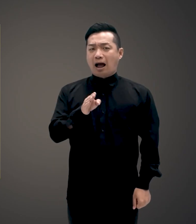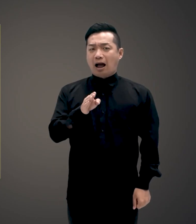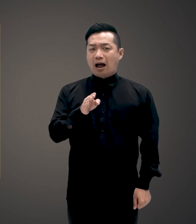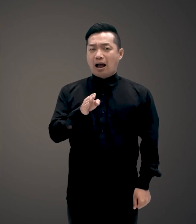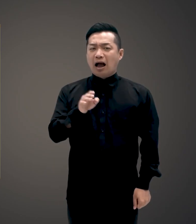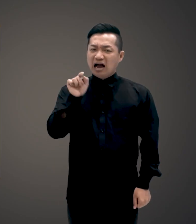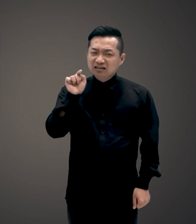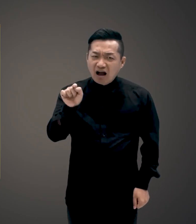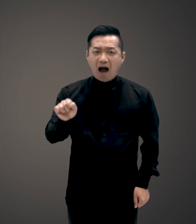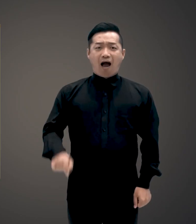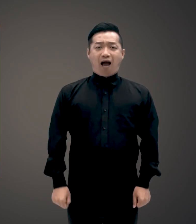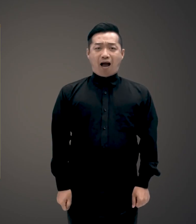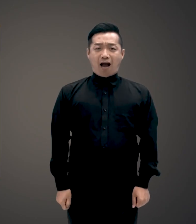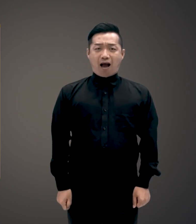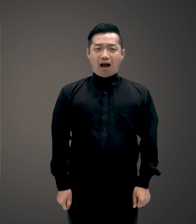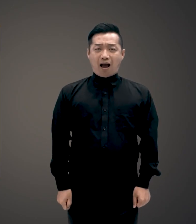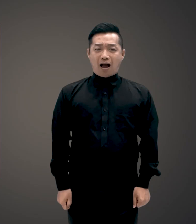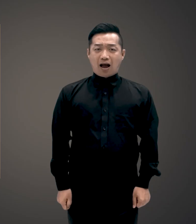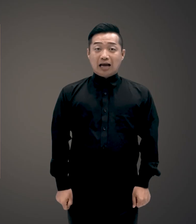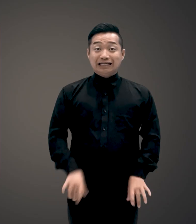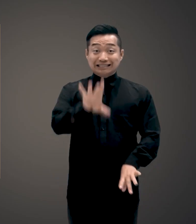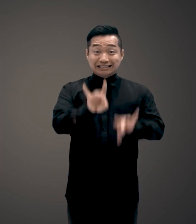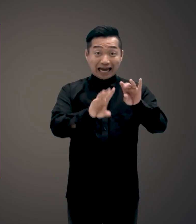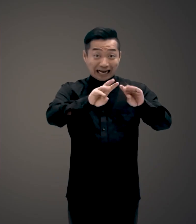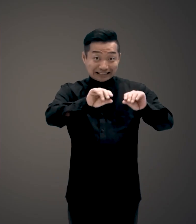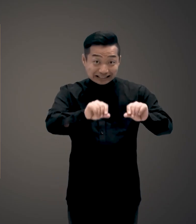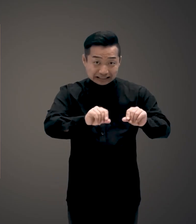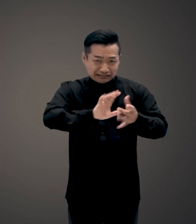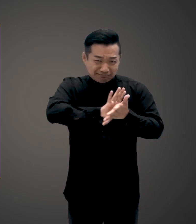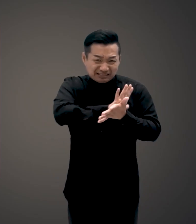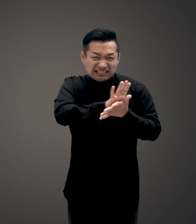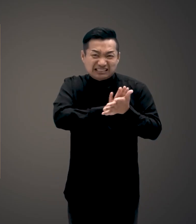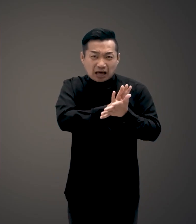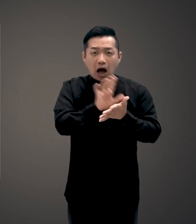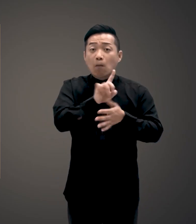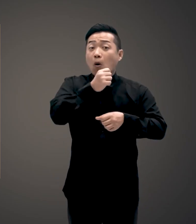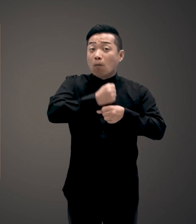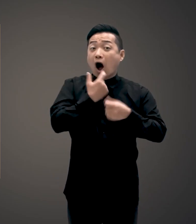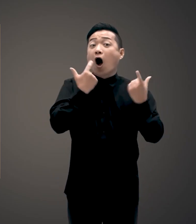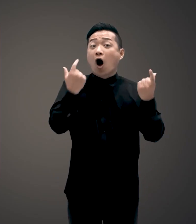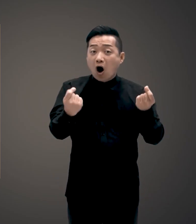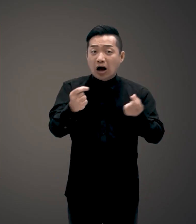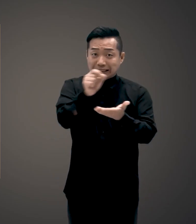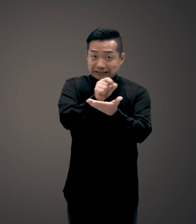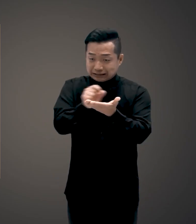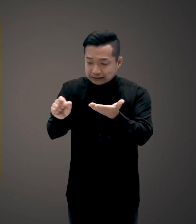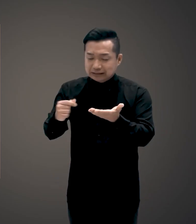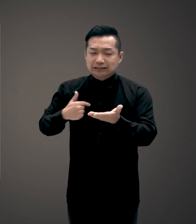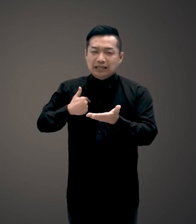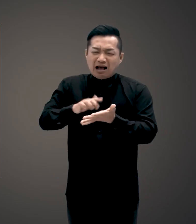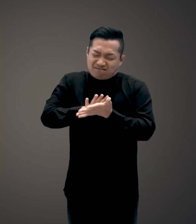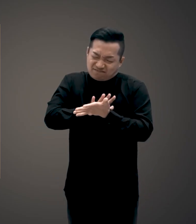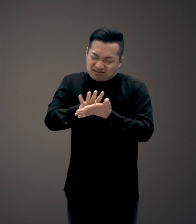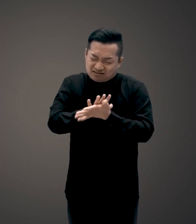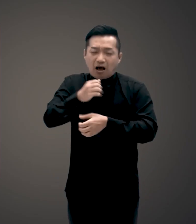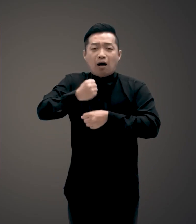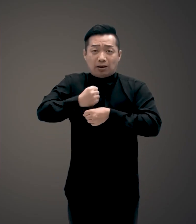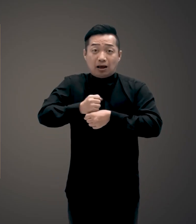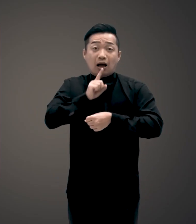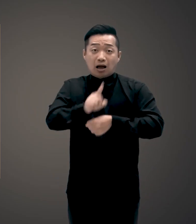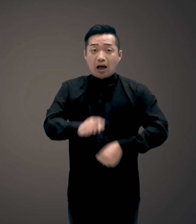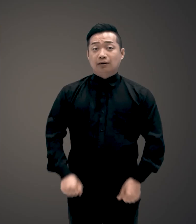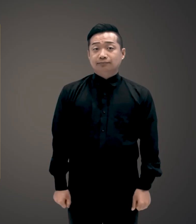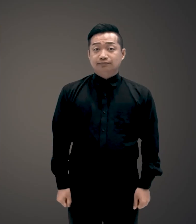맞아. 그거야. 찰흙을 빚어 무언가를 만들어내듯이 글을 써서 나를 빚어내는